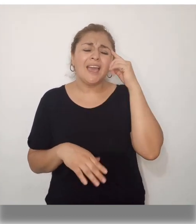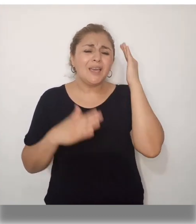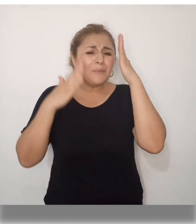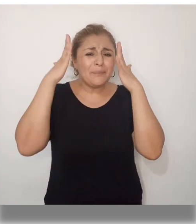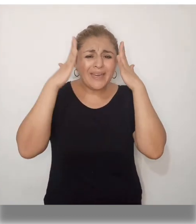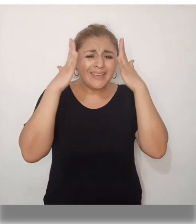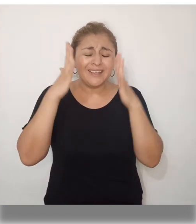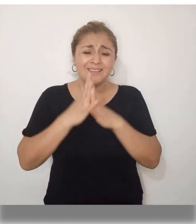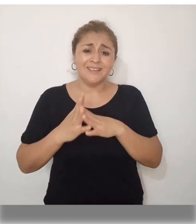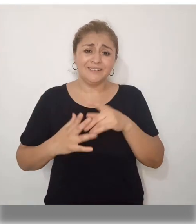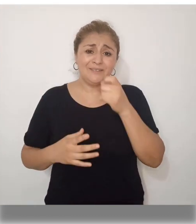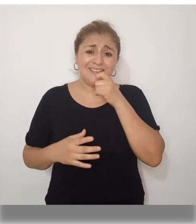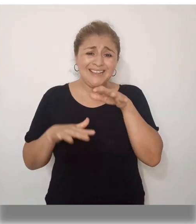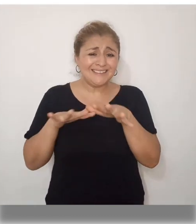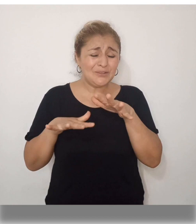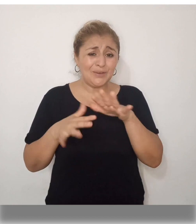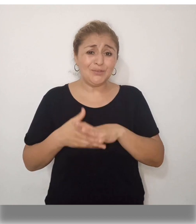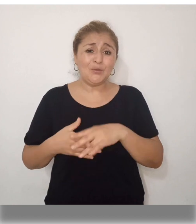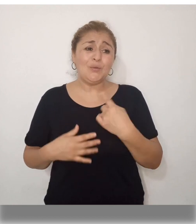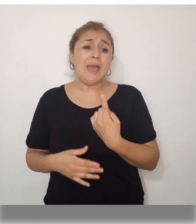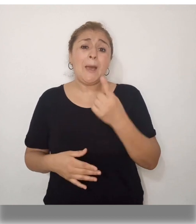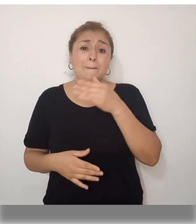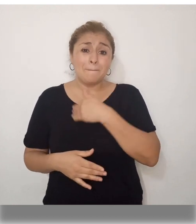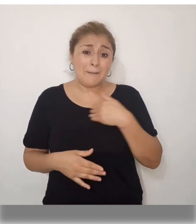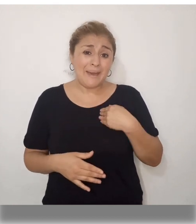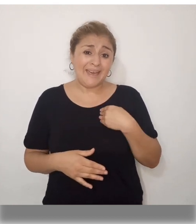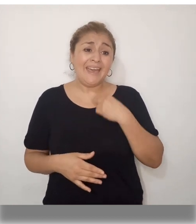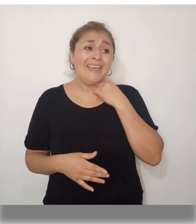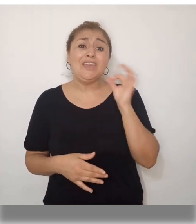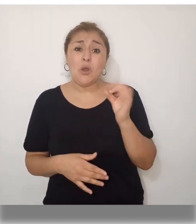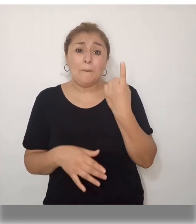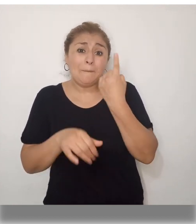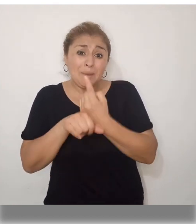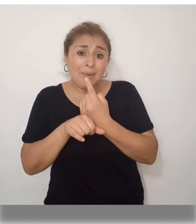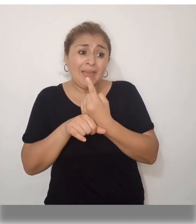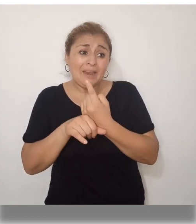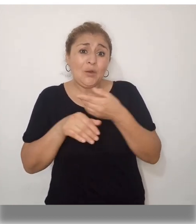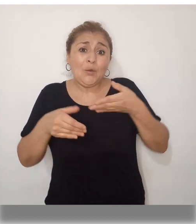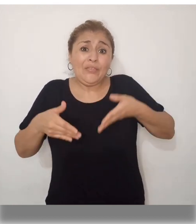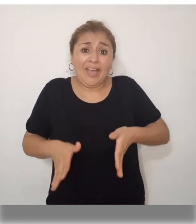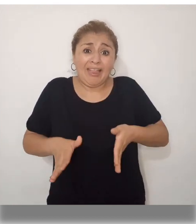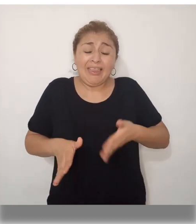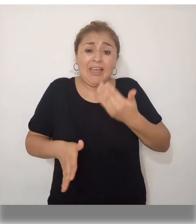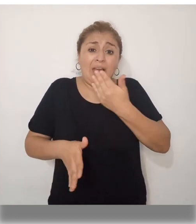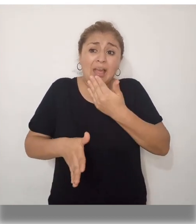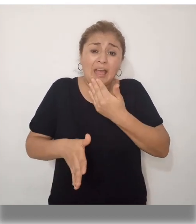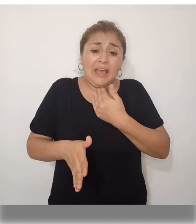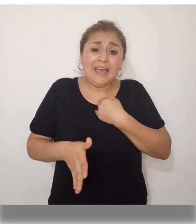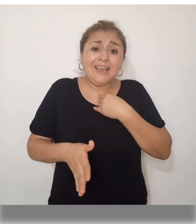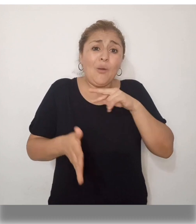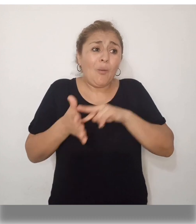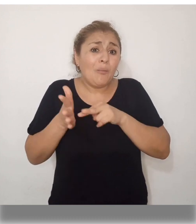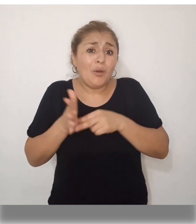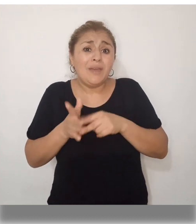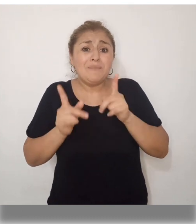noticia Imagínate cómo fueron cada uno de esos cuatro días ella no quería